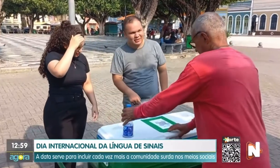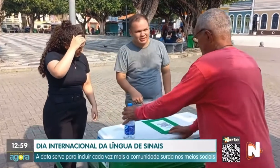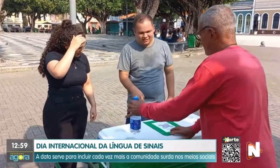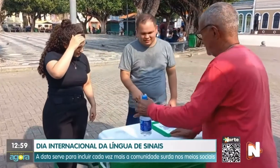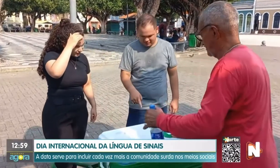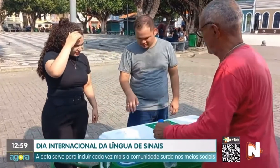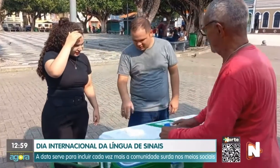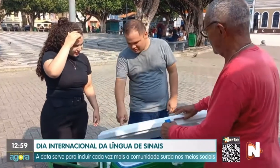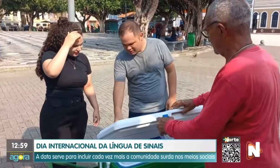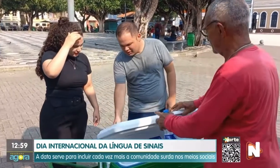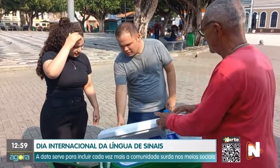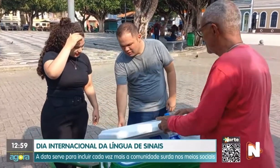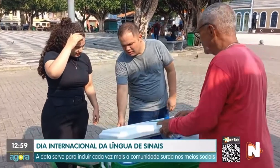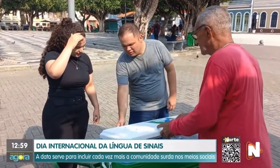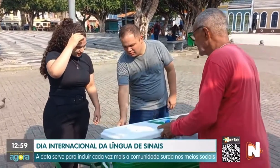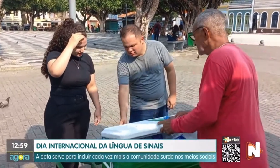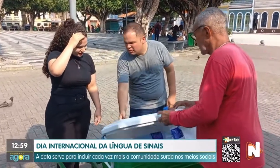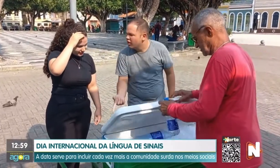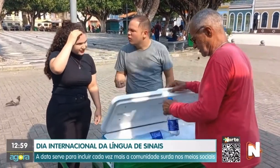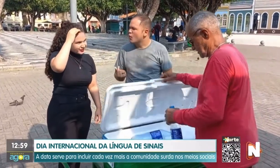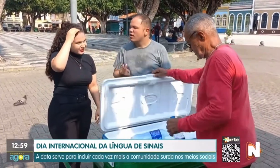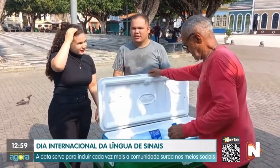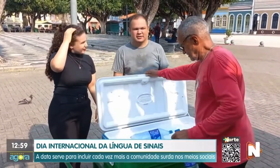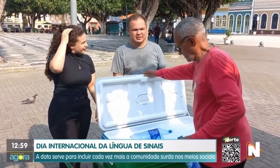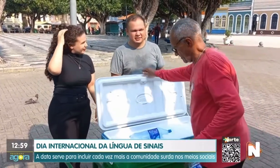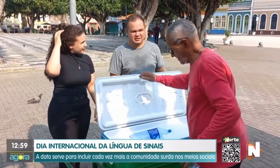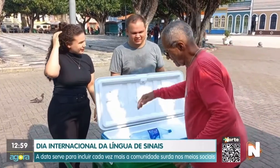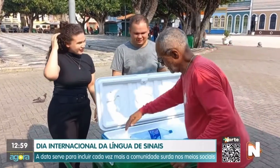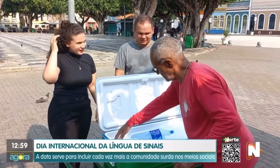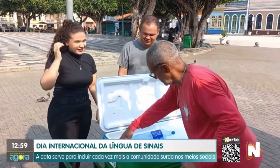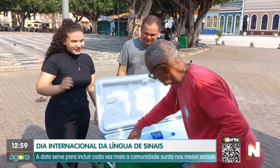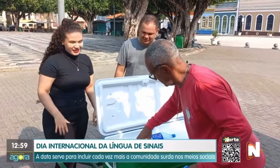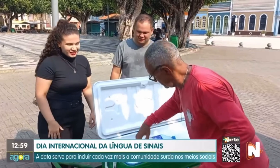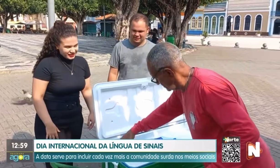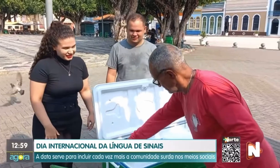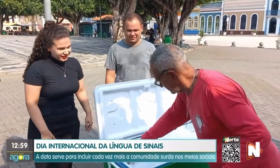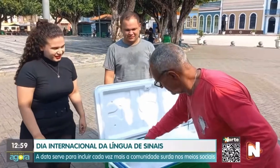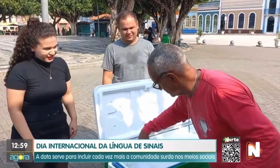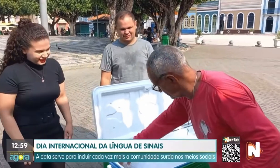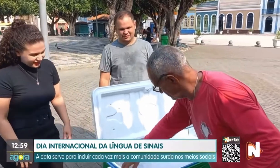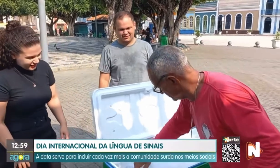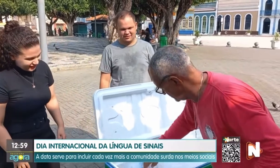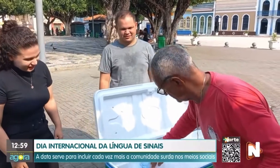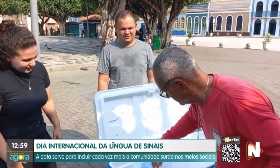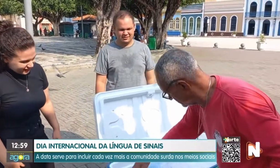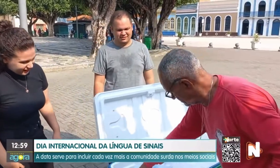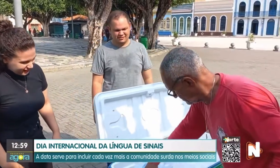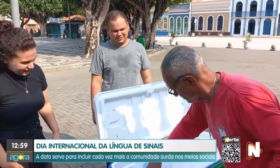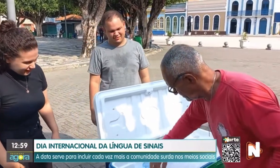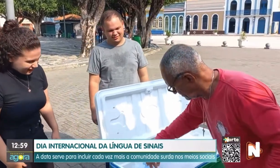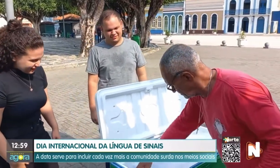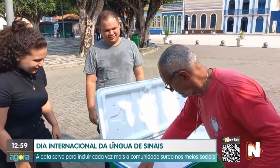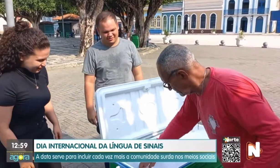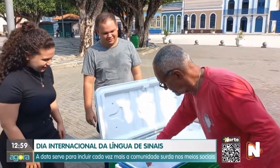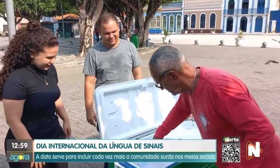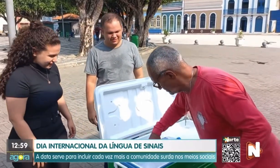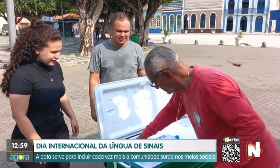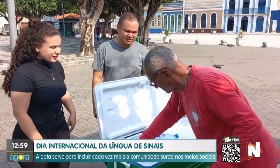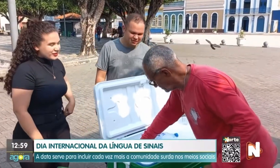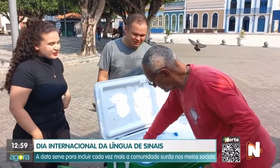clientes, há muitas pessoas mudas ou com deficiência auditiva Apesar de não conhecer o sinal de Libras, isso não impede dele